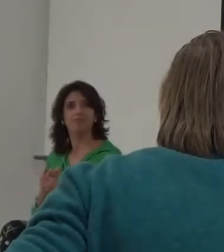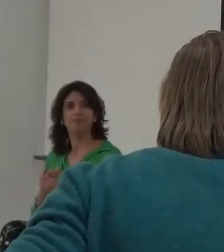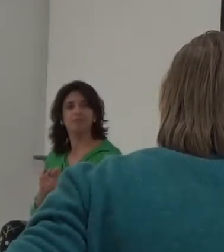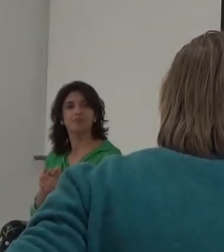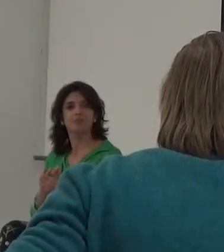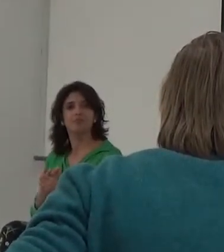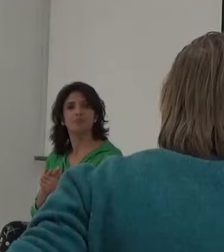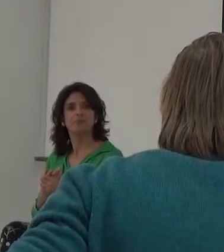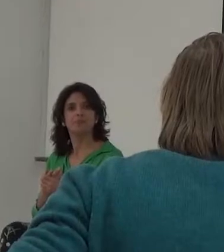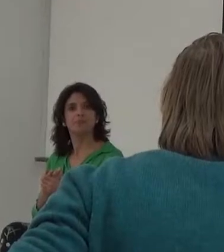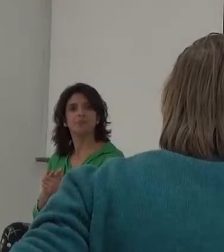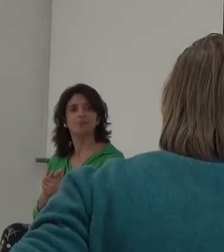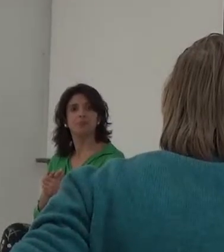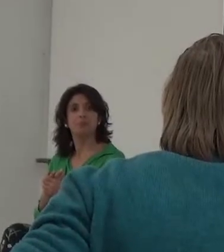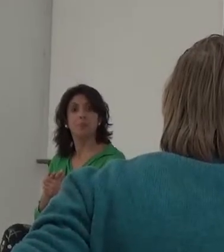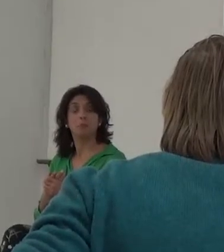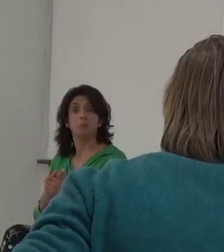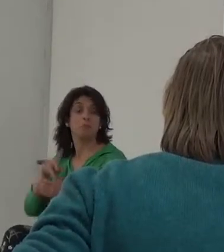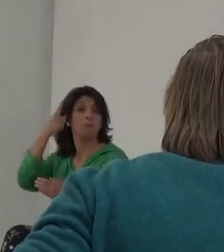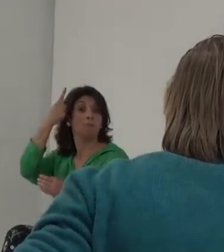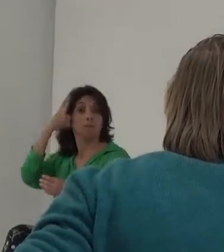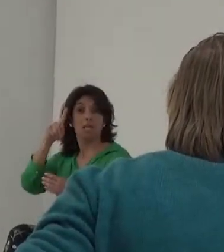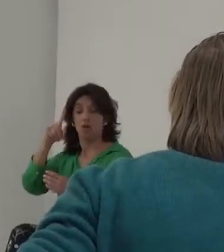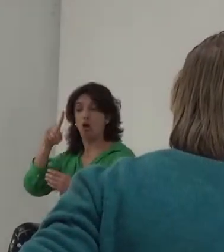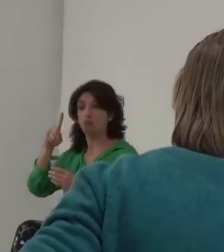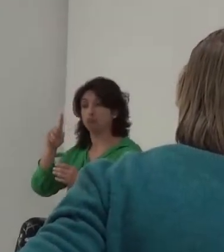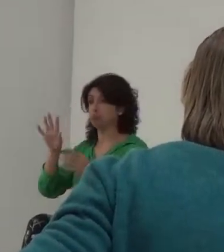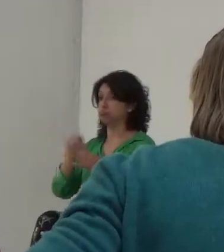Mientras que el resto, que son las